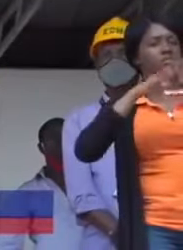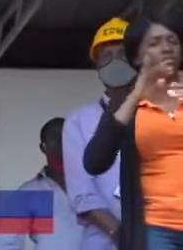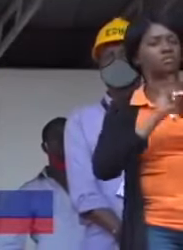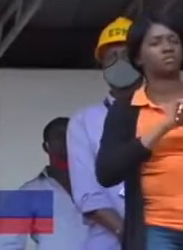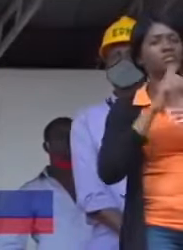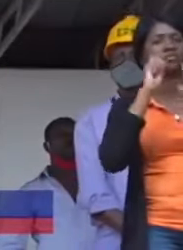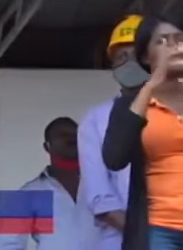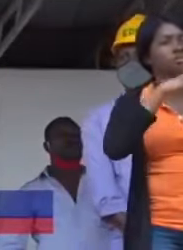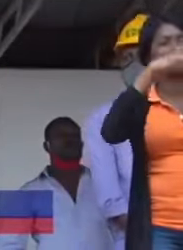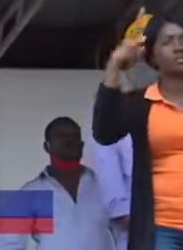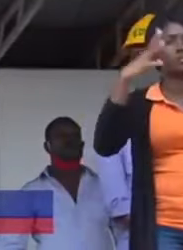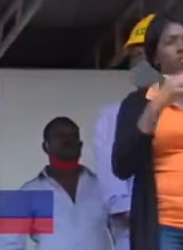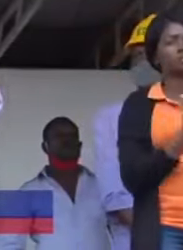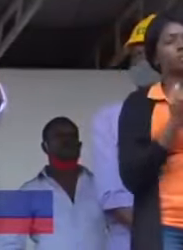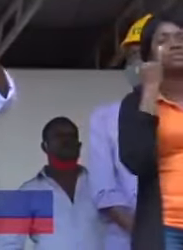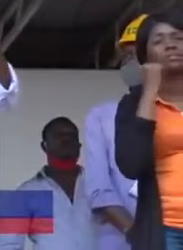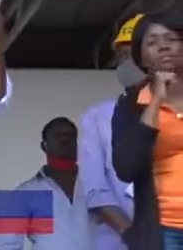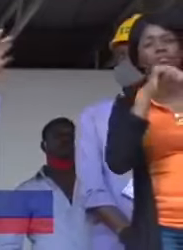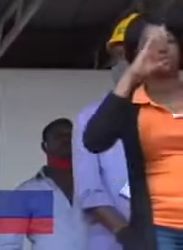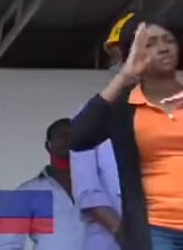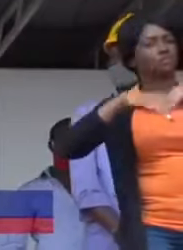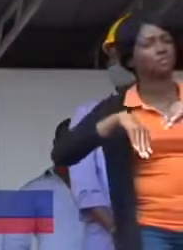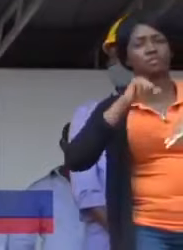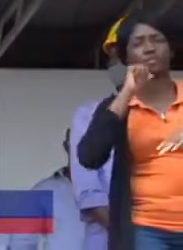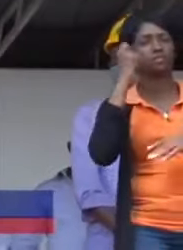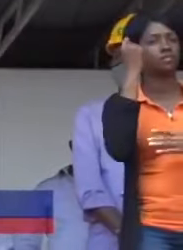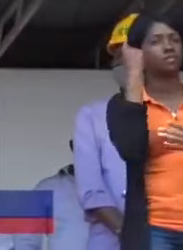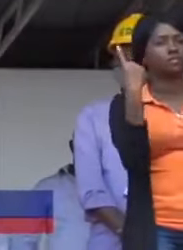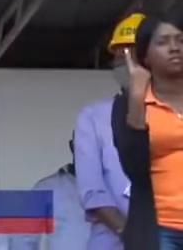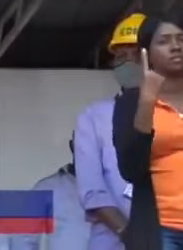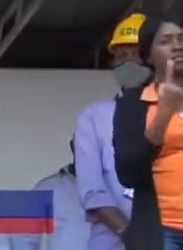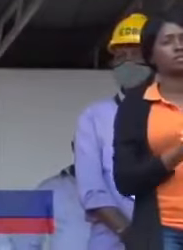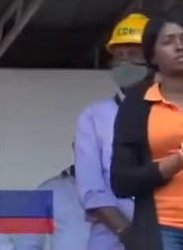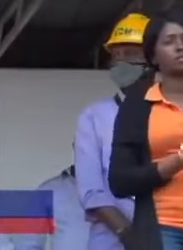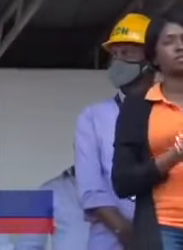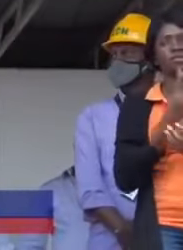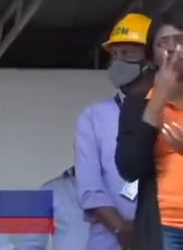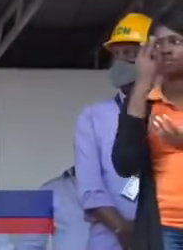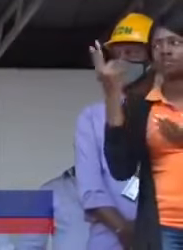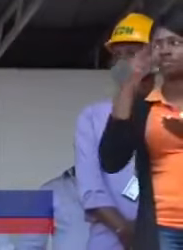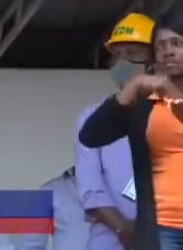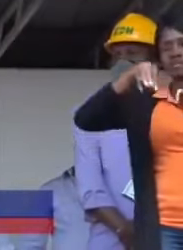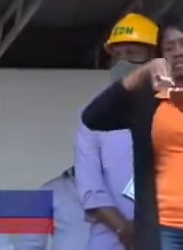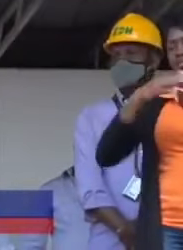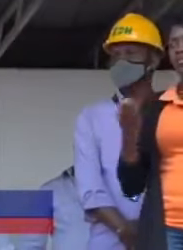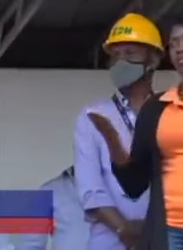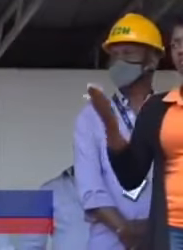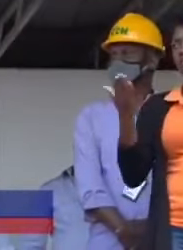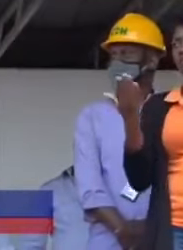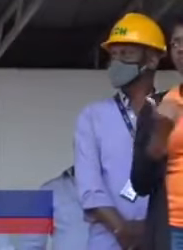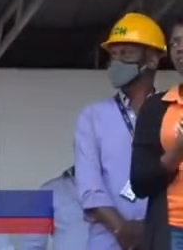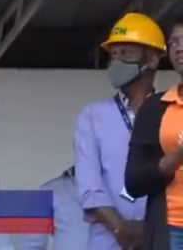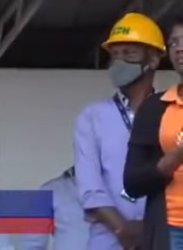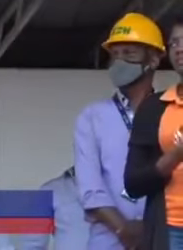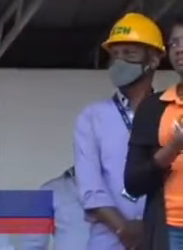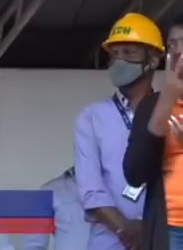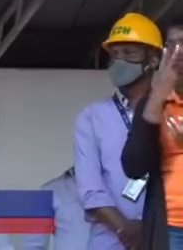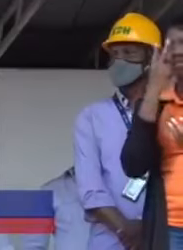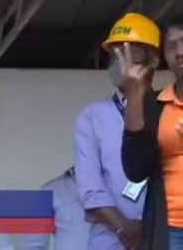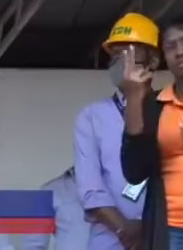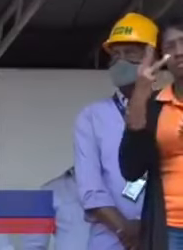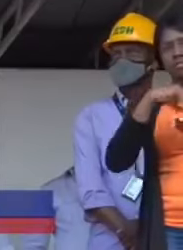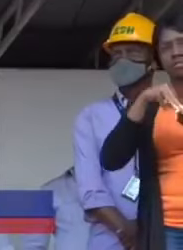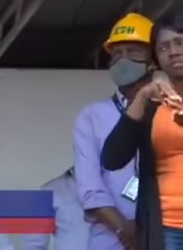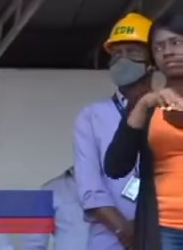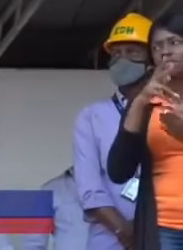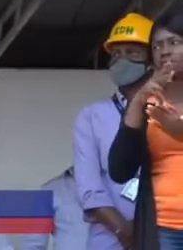plus. Mais souvent, bah, on tape, je ne peux pas comprendre. Gardons central là. Gardez dans l'état pour